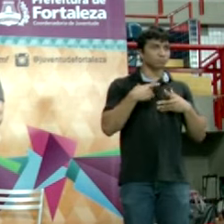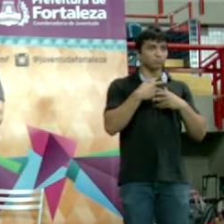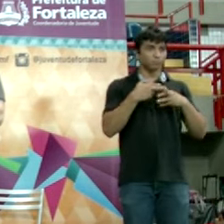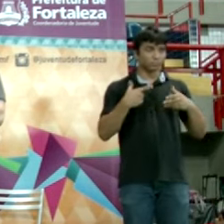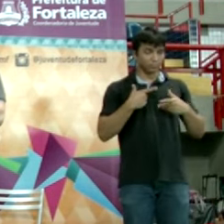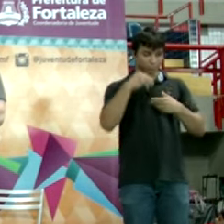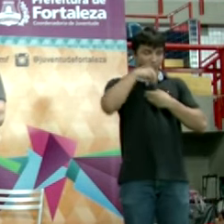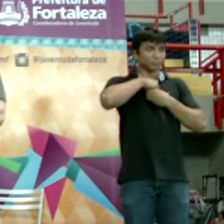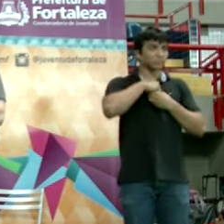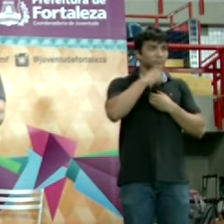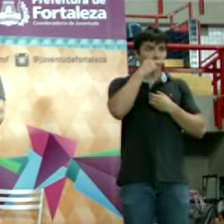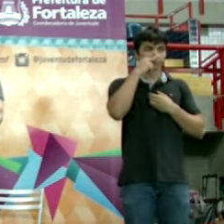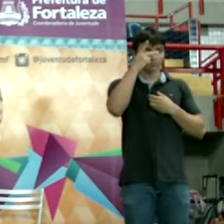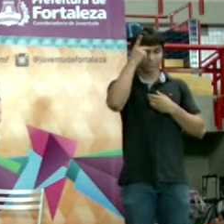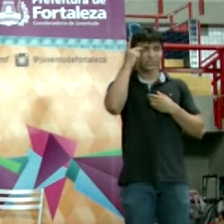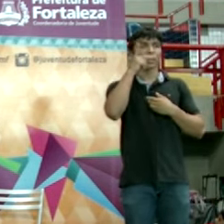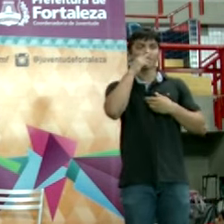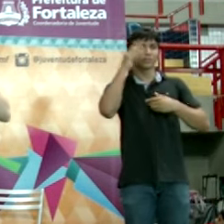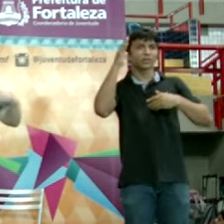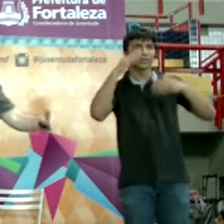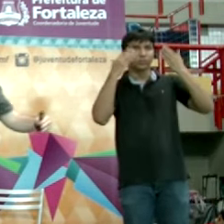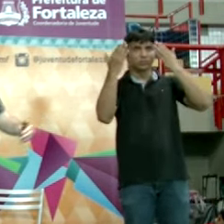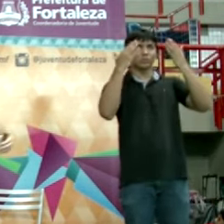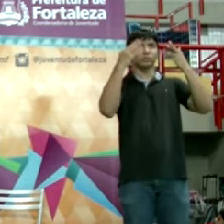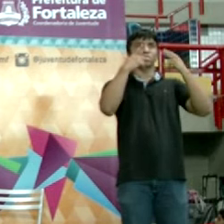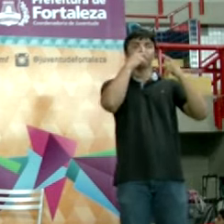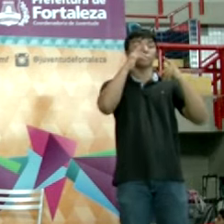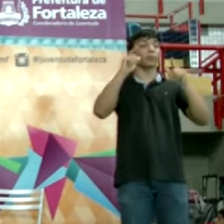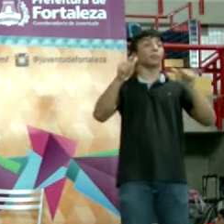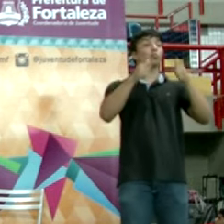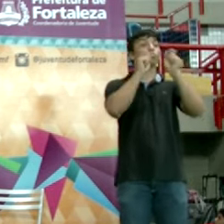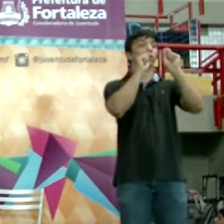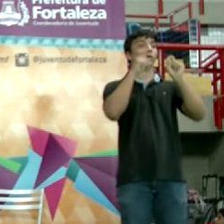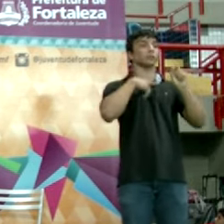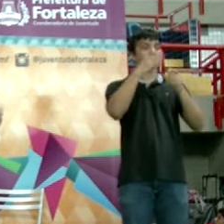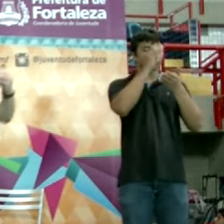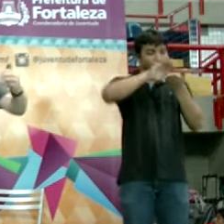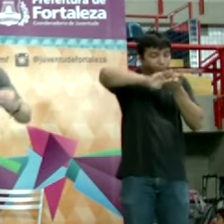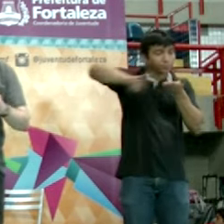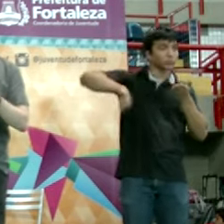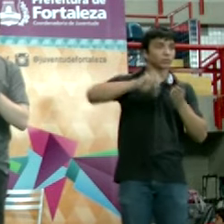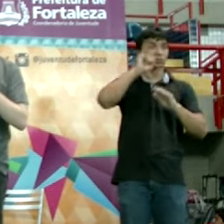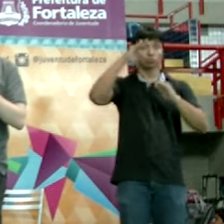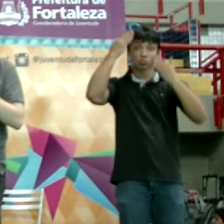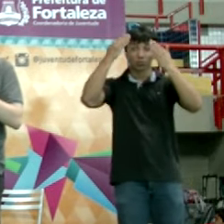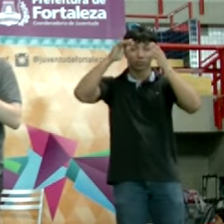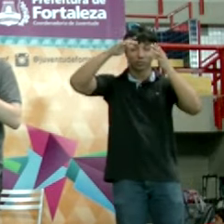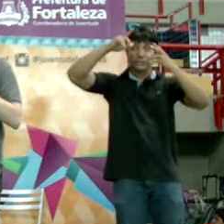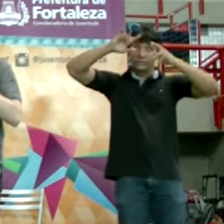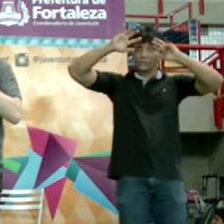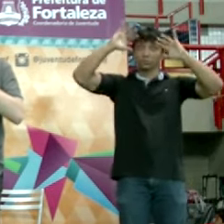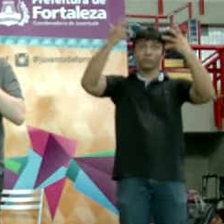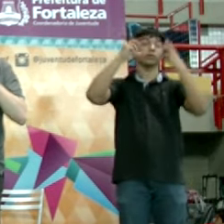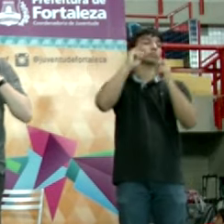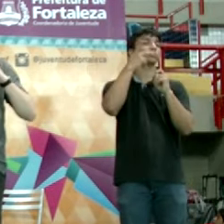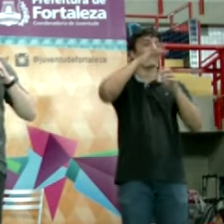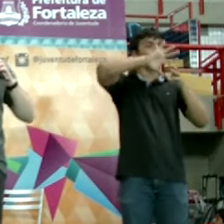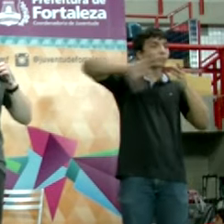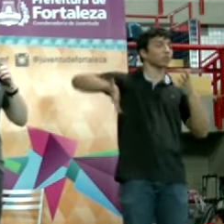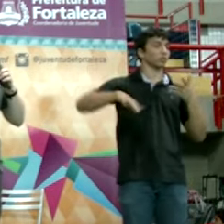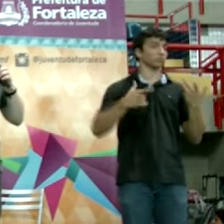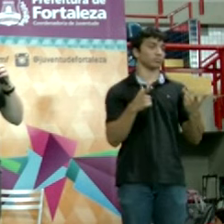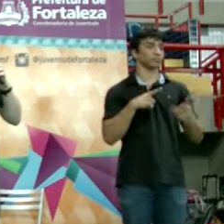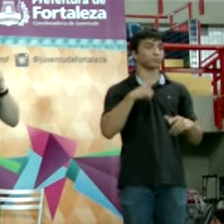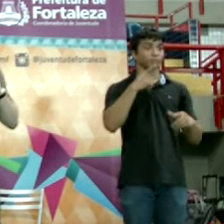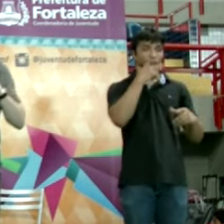Dentro. E é preciso que você elimine isso. Quando eu digo que você precisa ter suas metas